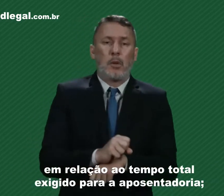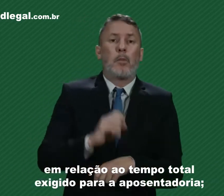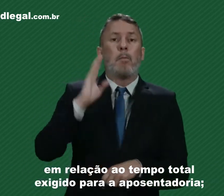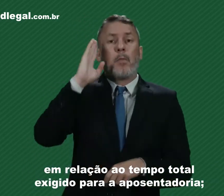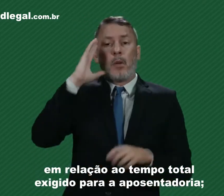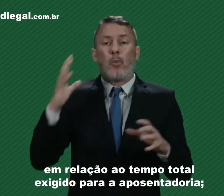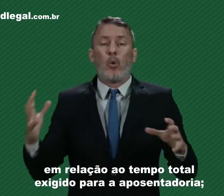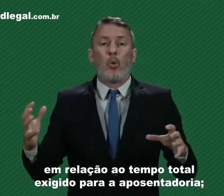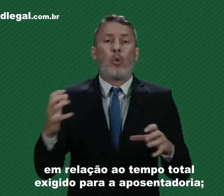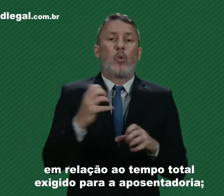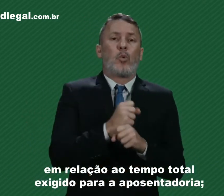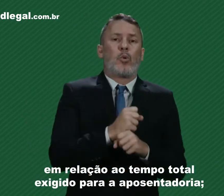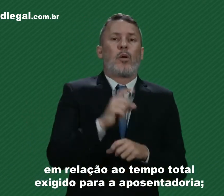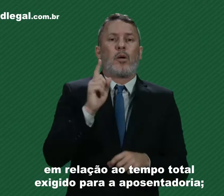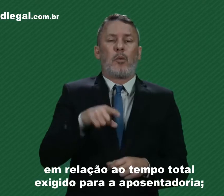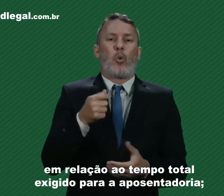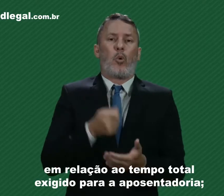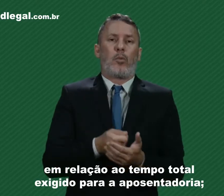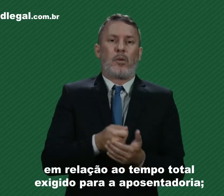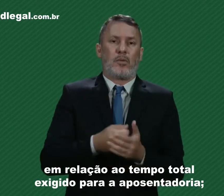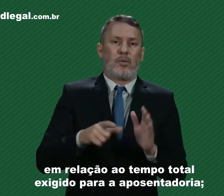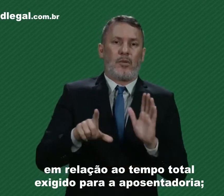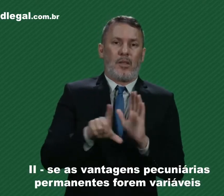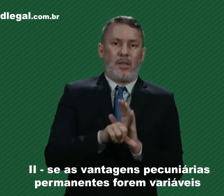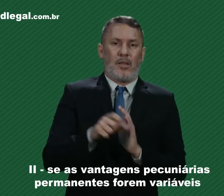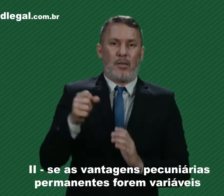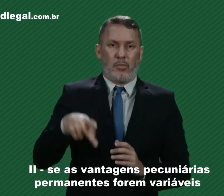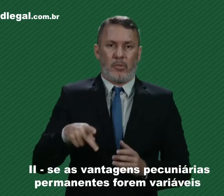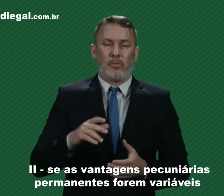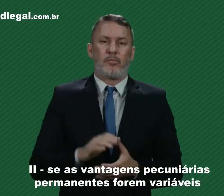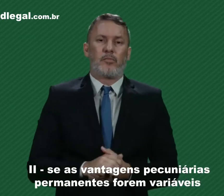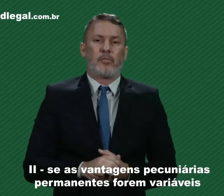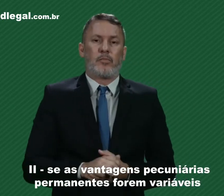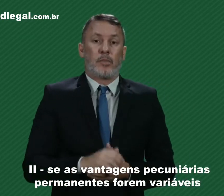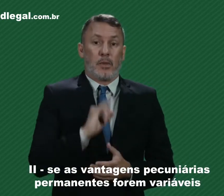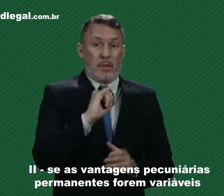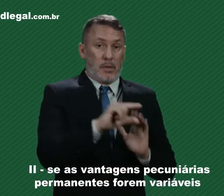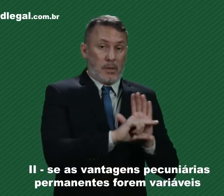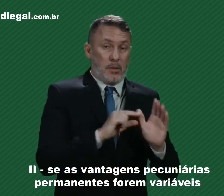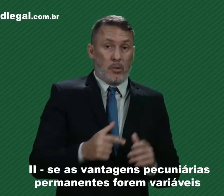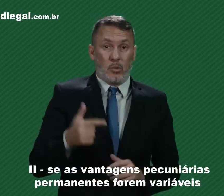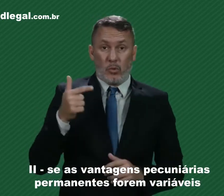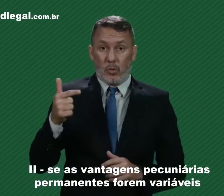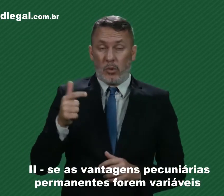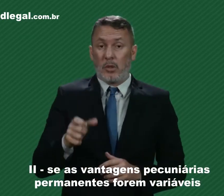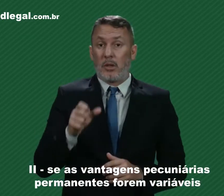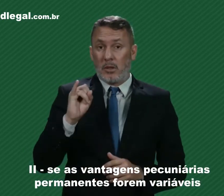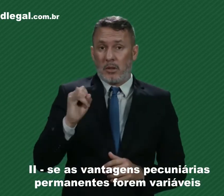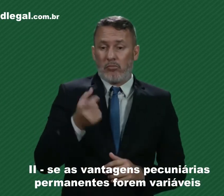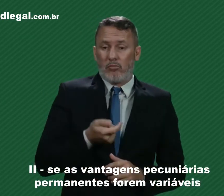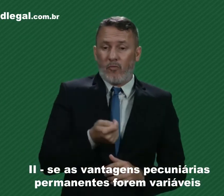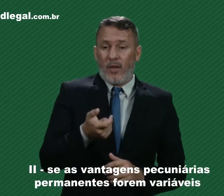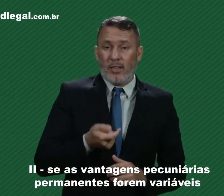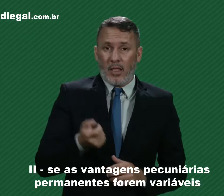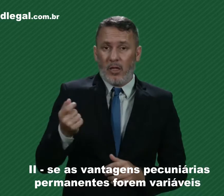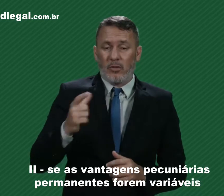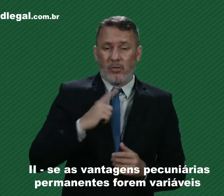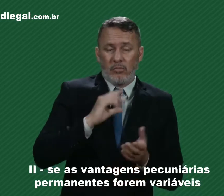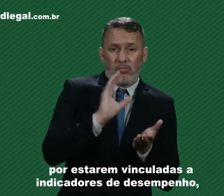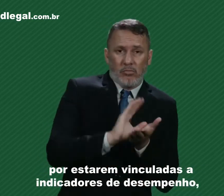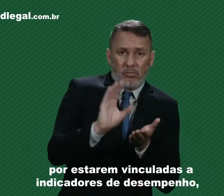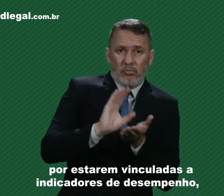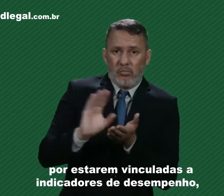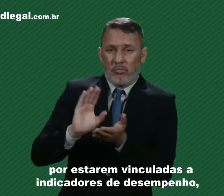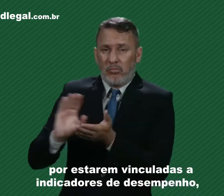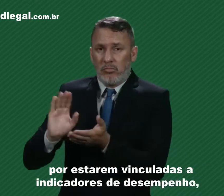ao tempo total exigido para a aposentadoria. Inciso 2. Se as vantagens pecuniárias permanentes forem